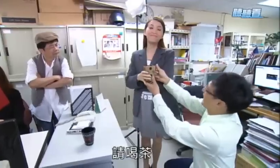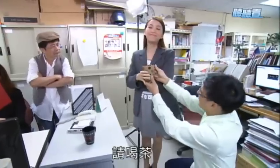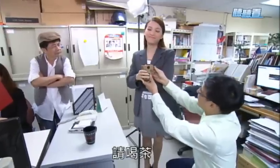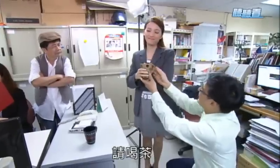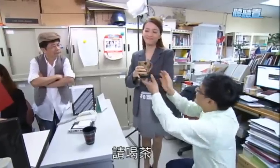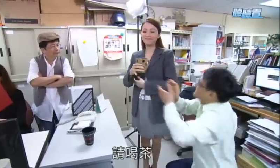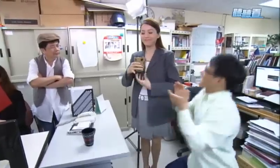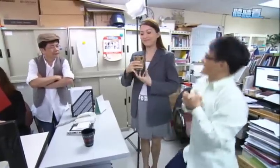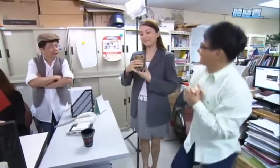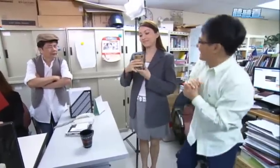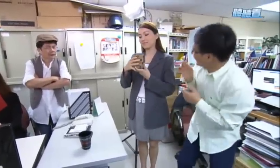茶。